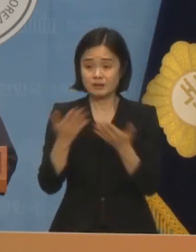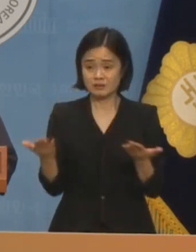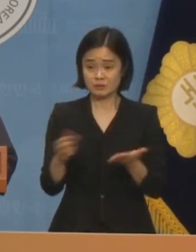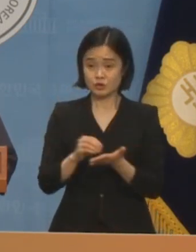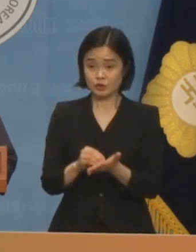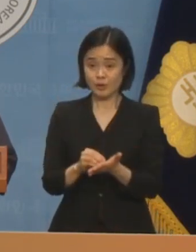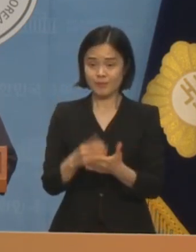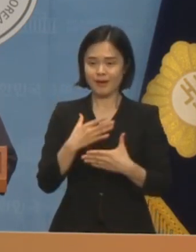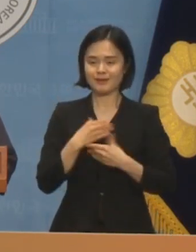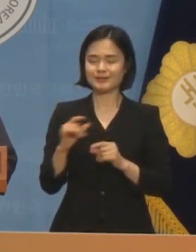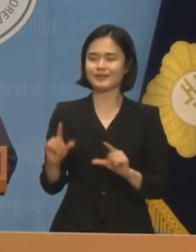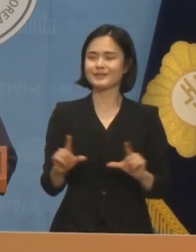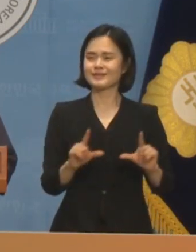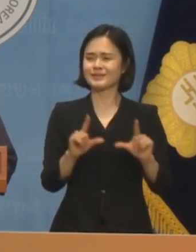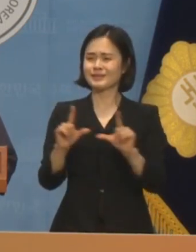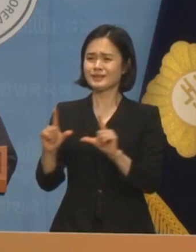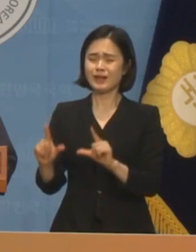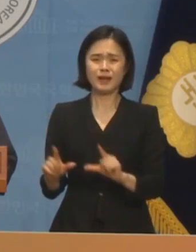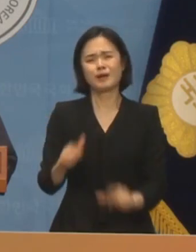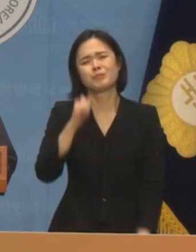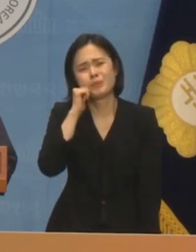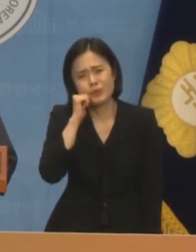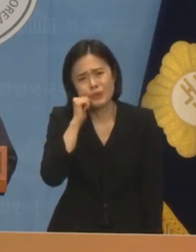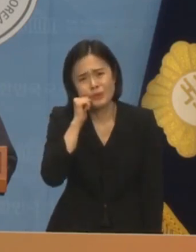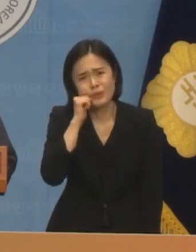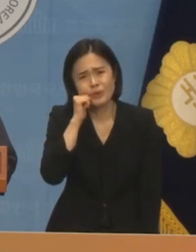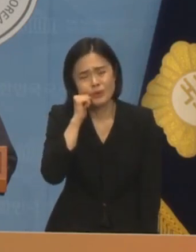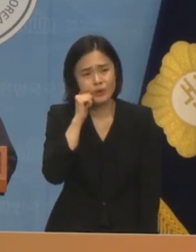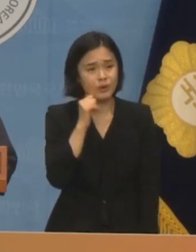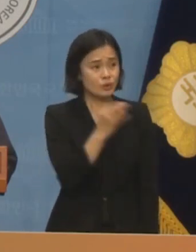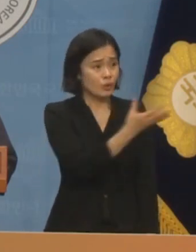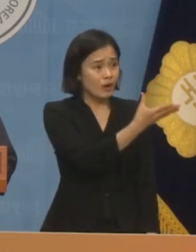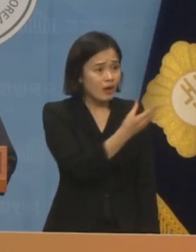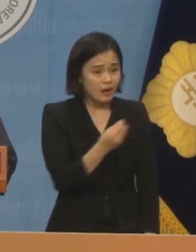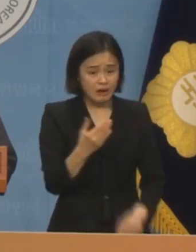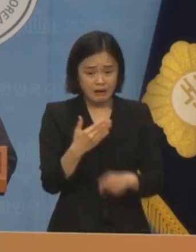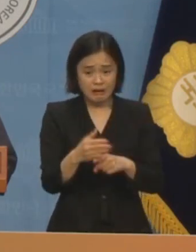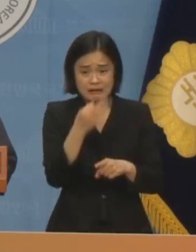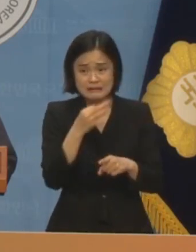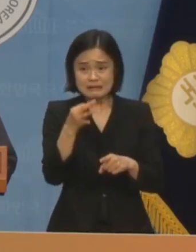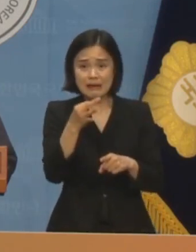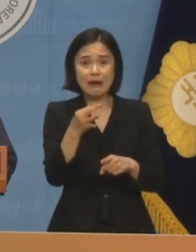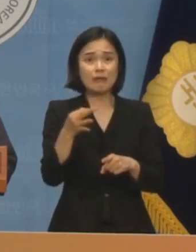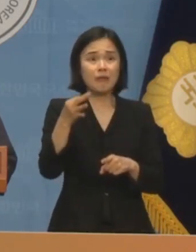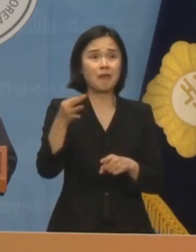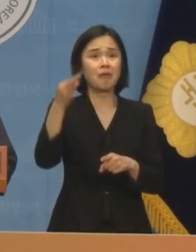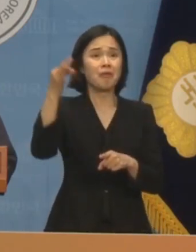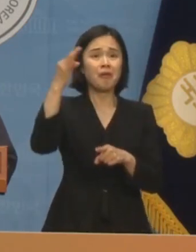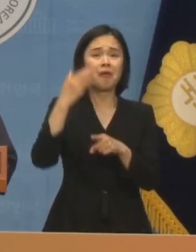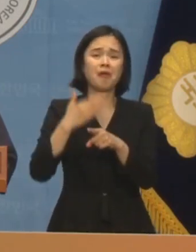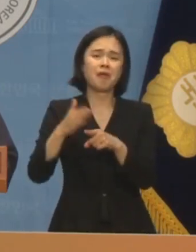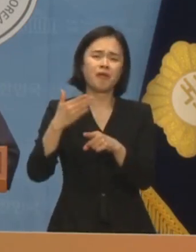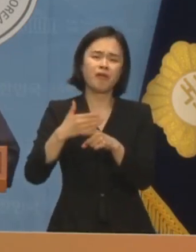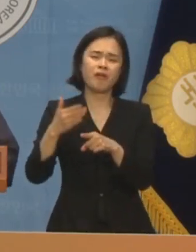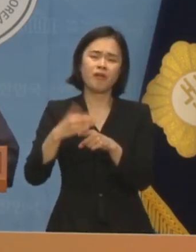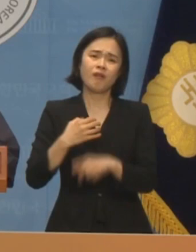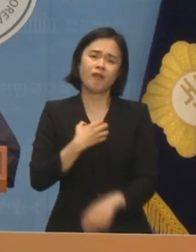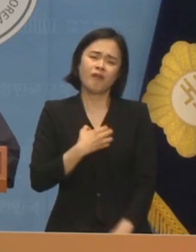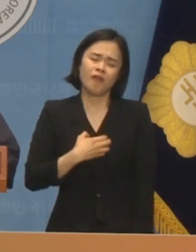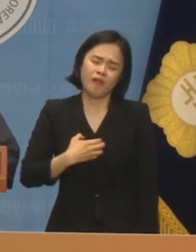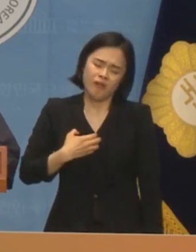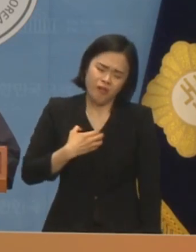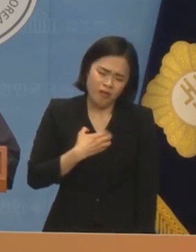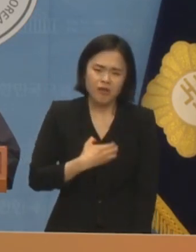이미 눈덩이처럼 불어나 있는 이자를 갚아야 한다는 부담 속에서 사회생활을 시작해야 합니다. 그러나